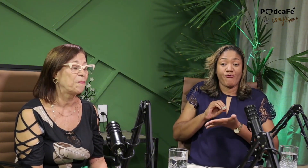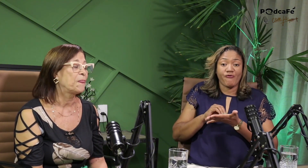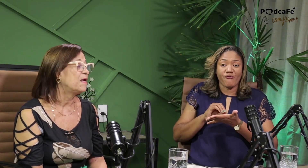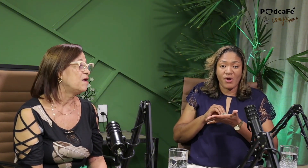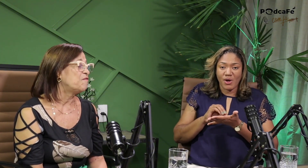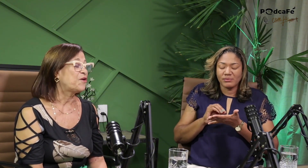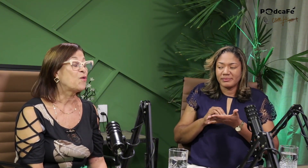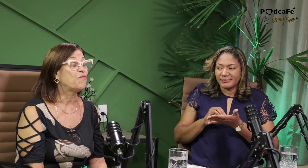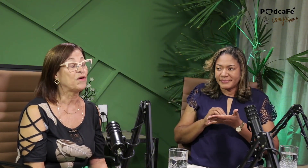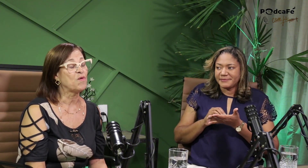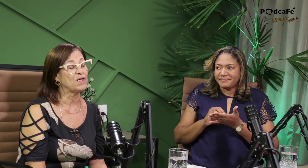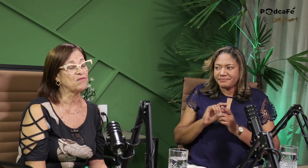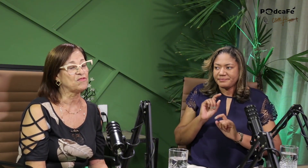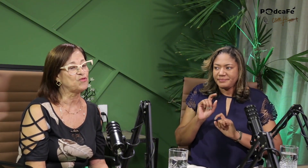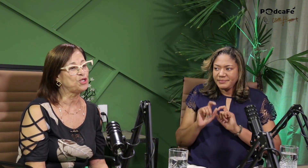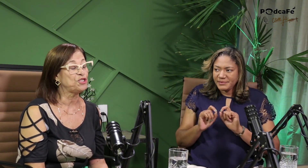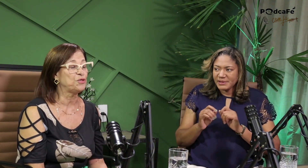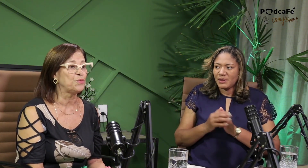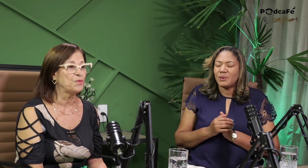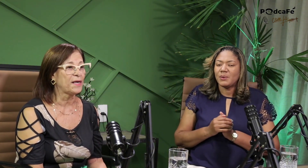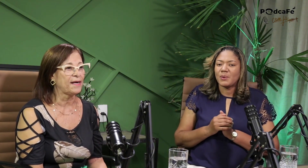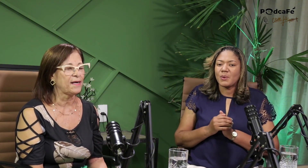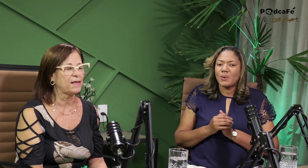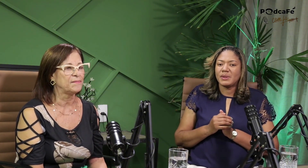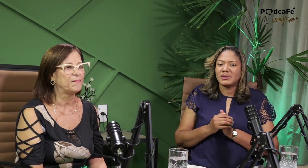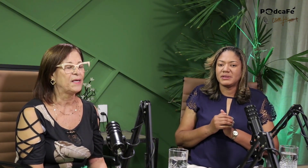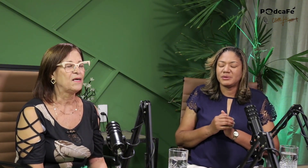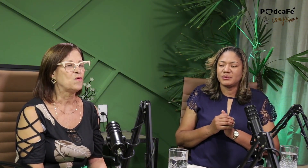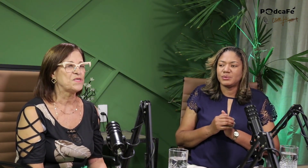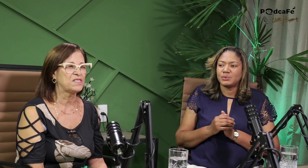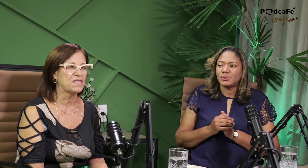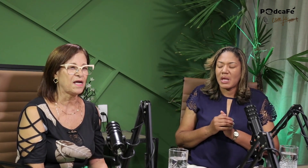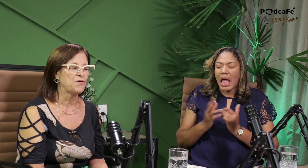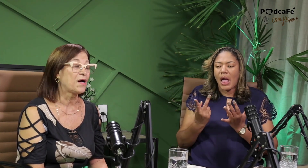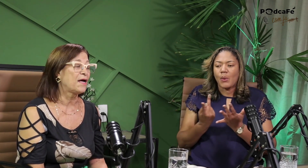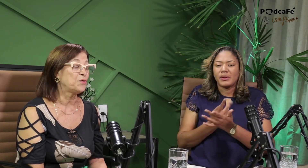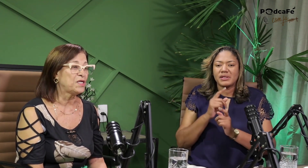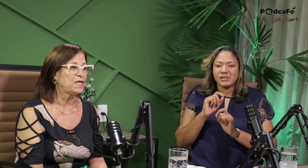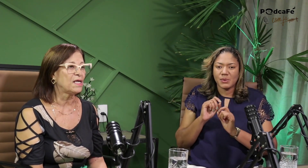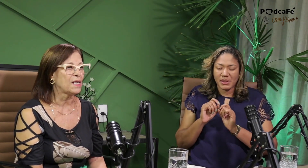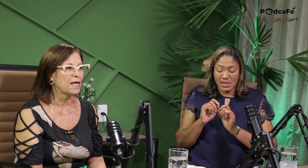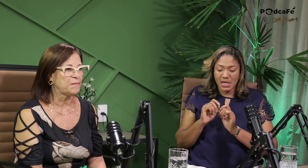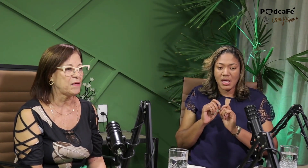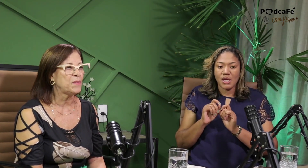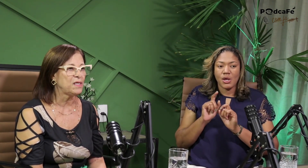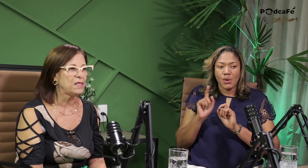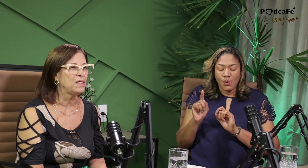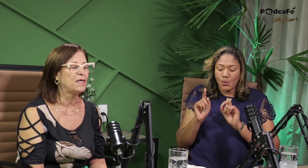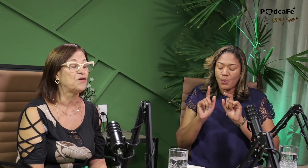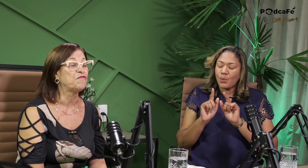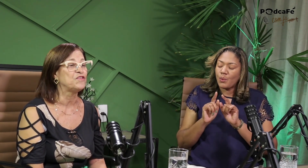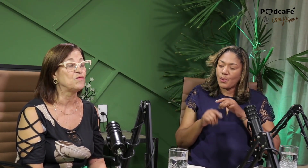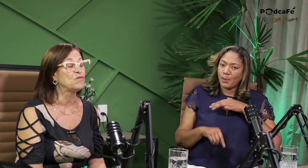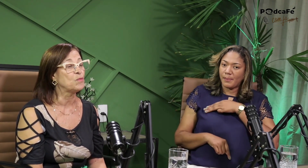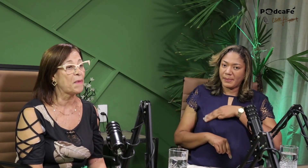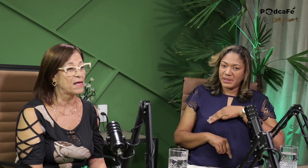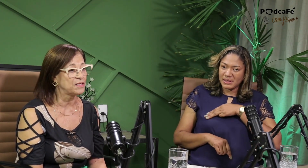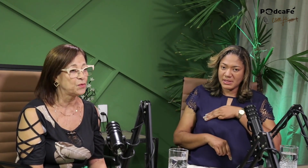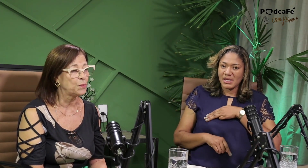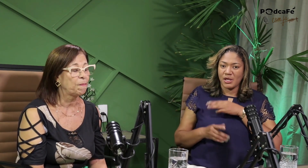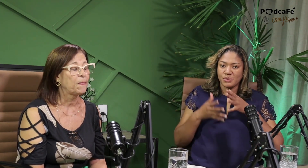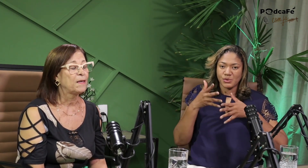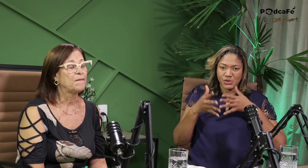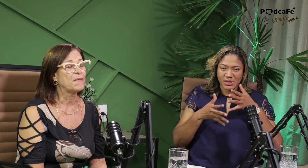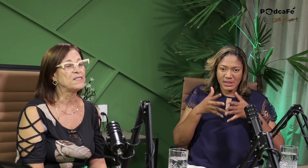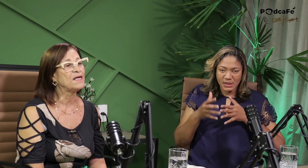comunicação. Foi quando surgiu o Ministério Cainonia na IBMI e eu fiz um curso